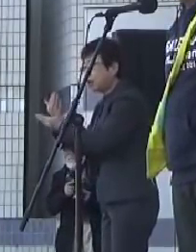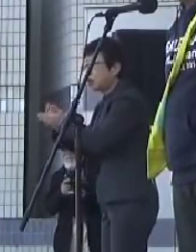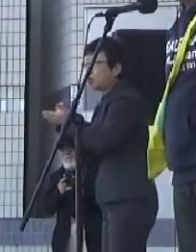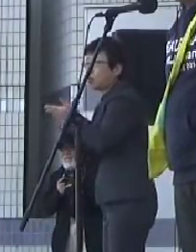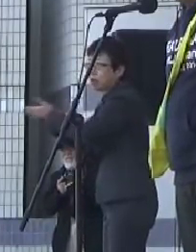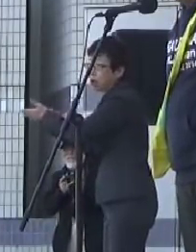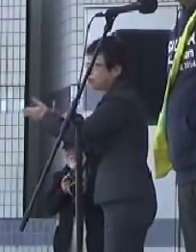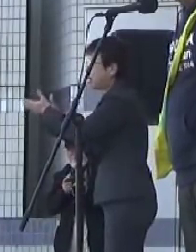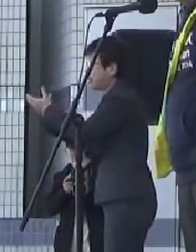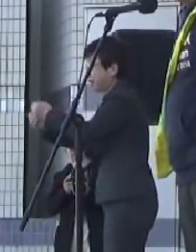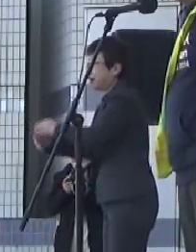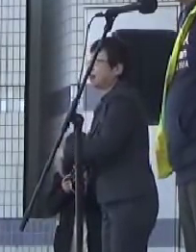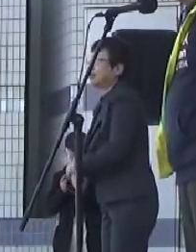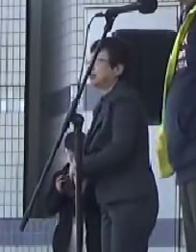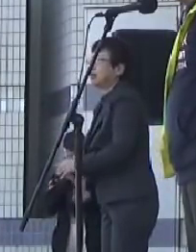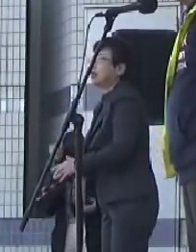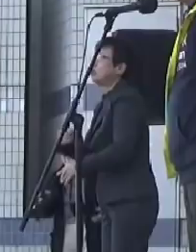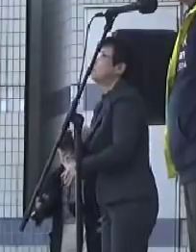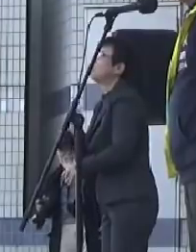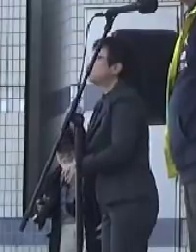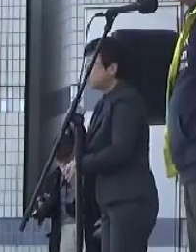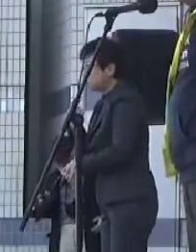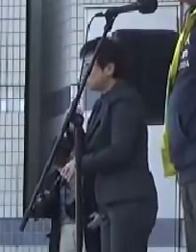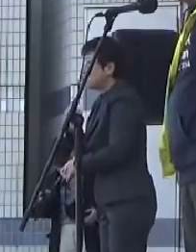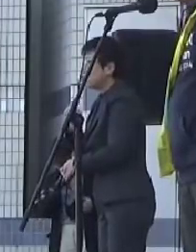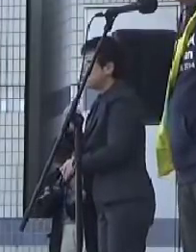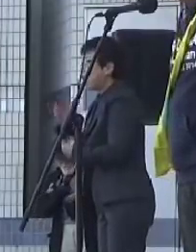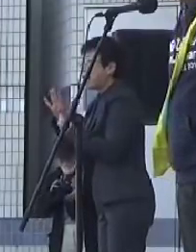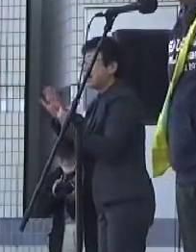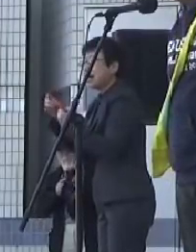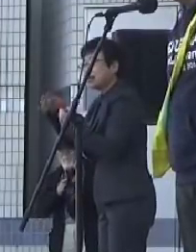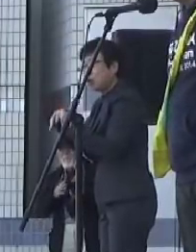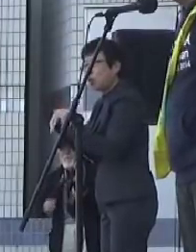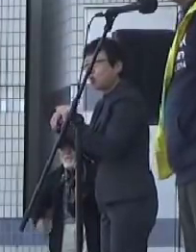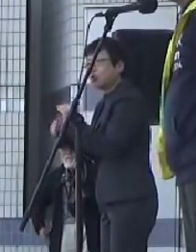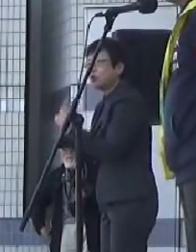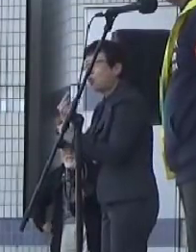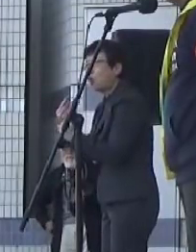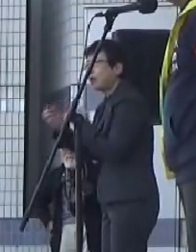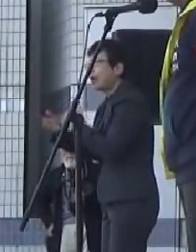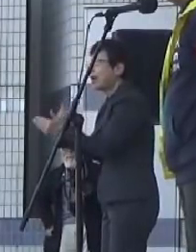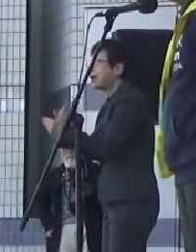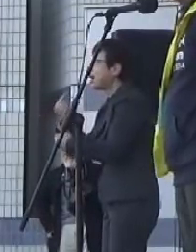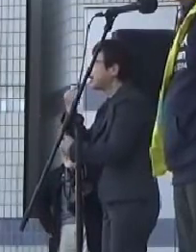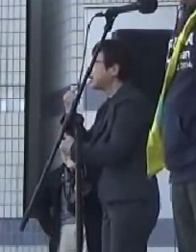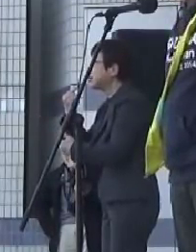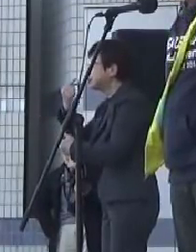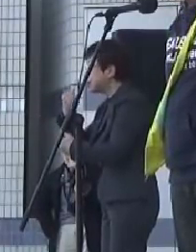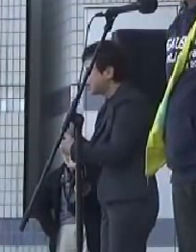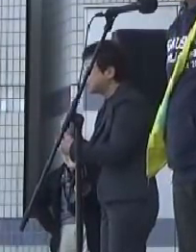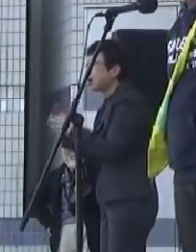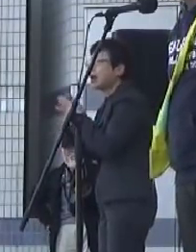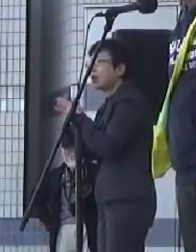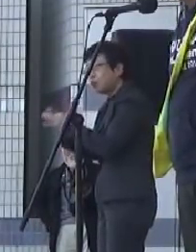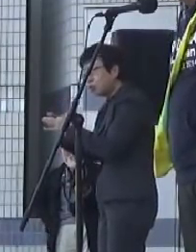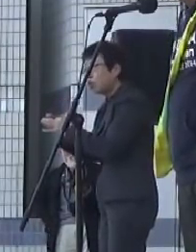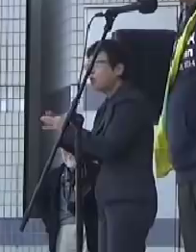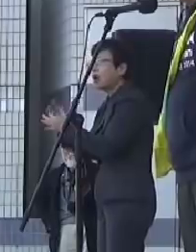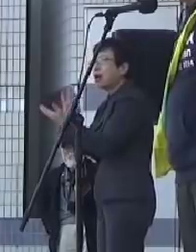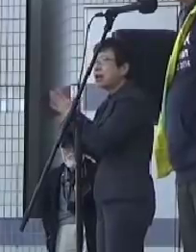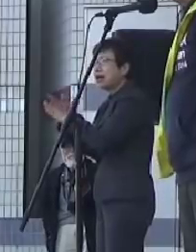してきました。自分、原発事故を経験したからこそ、茨城県が考え